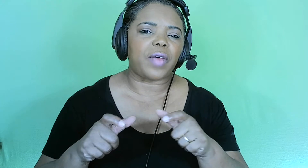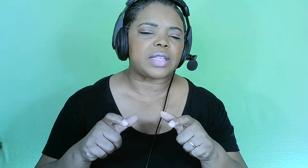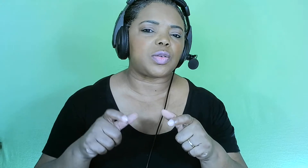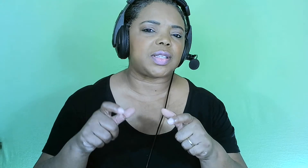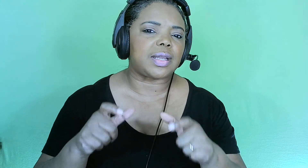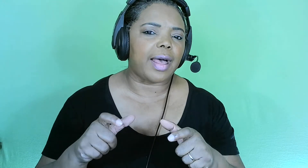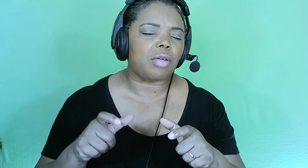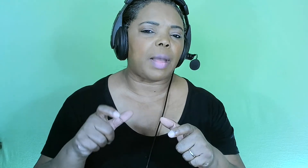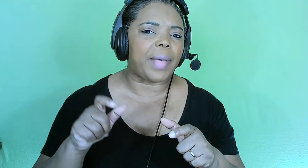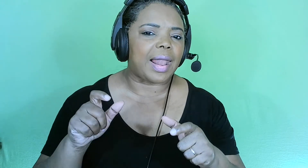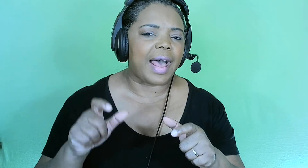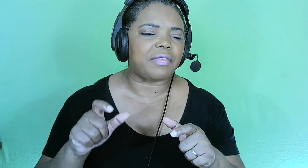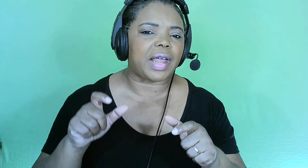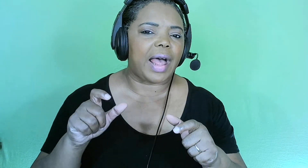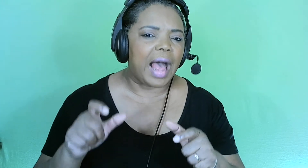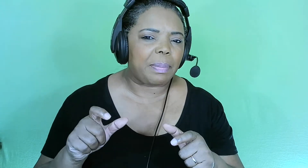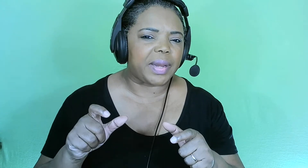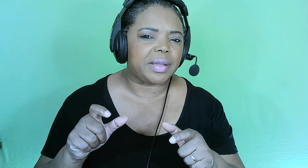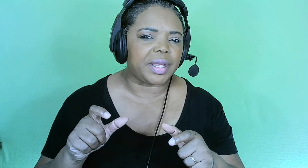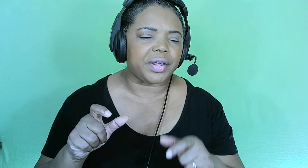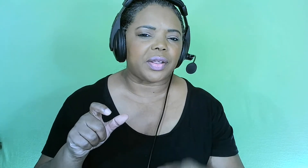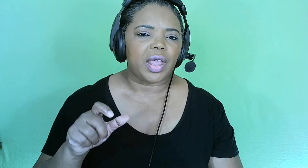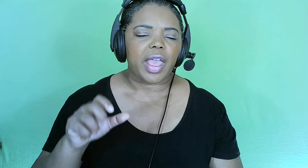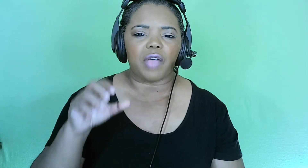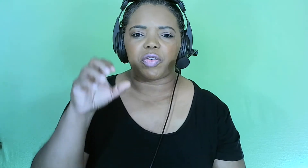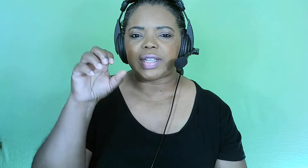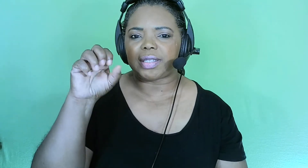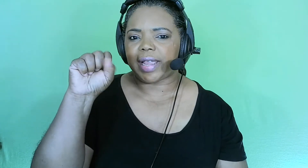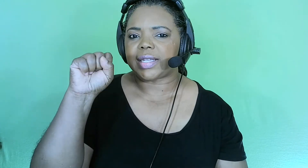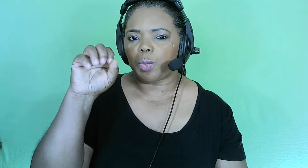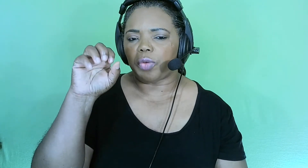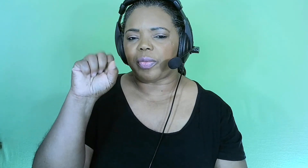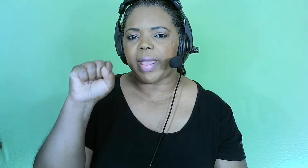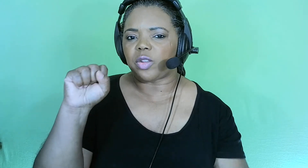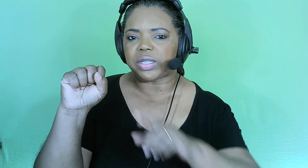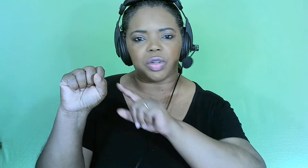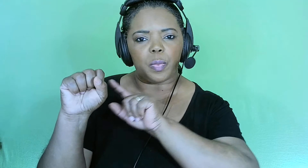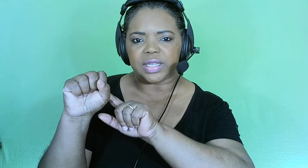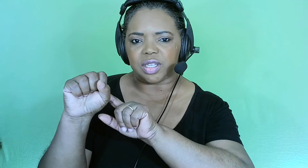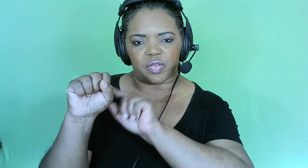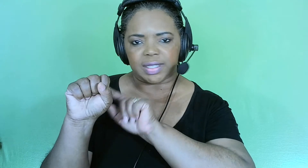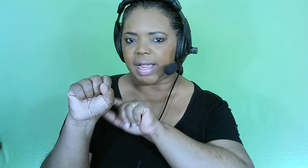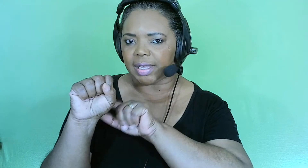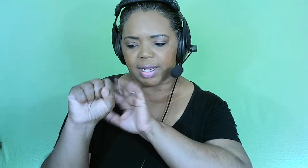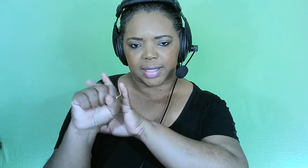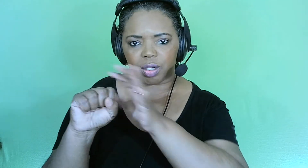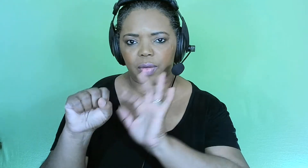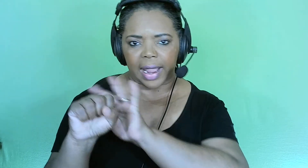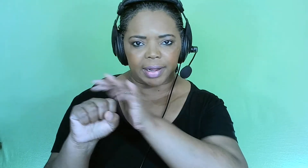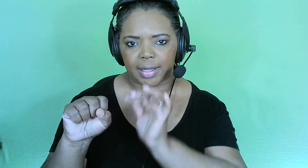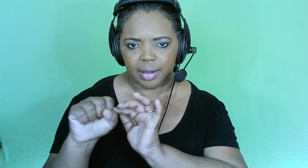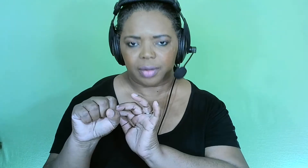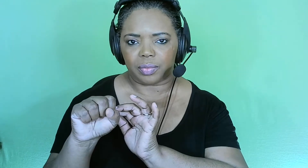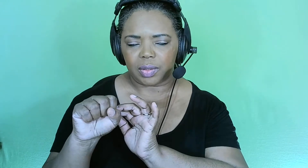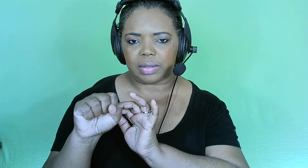faço o sinal da palavra aprender? Eu vou fazer, tem esse movimento, mas eu não preciso fazer aqui, nesse lugar aqui não,